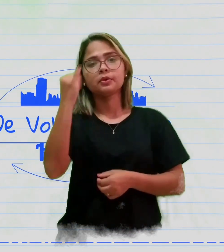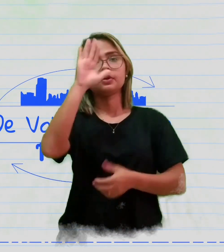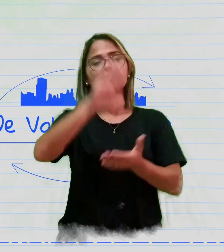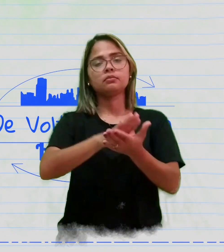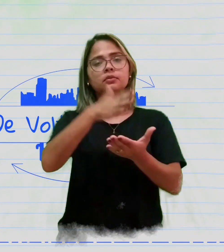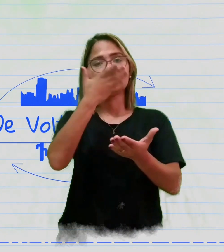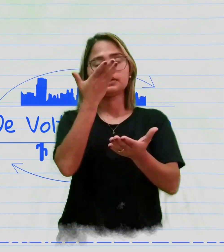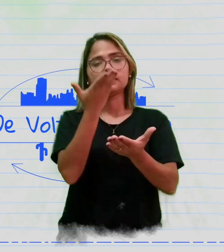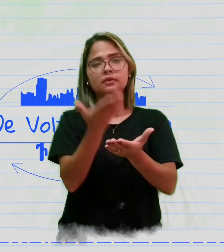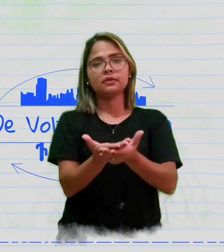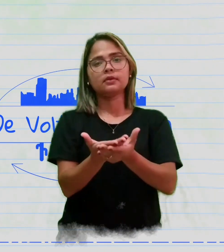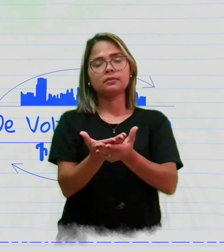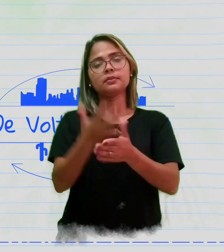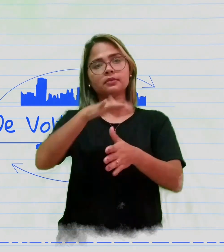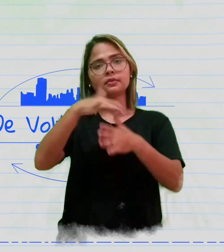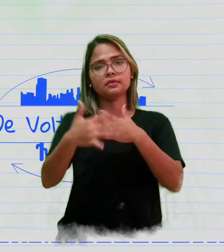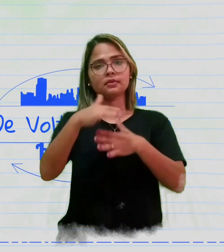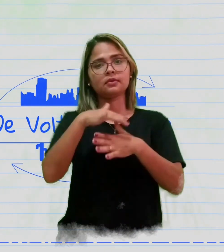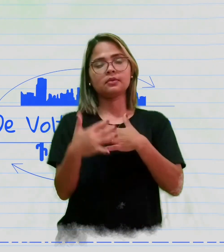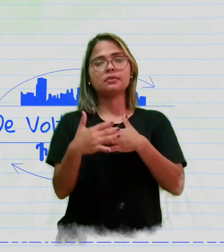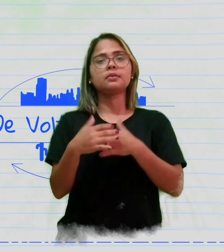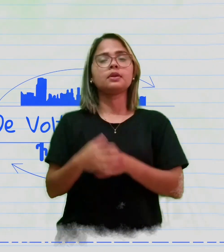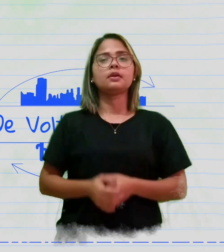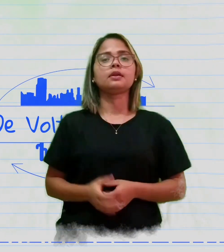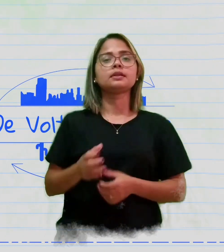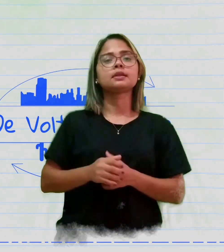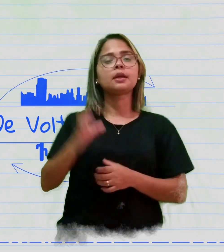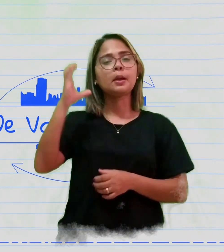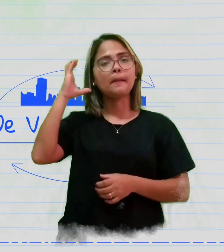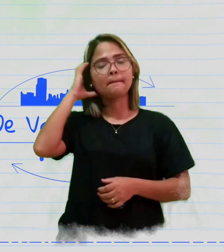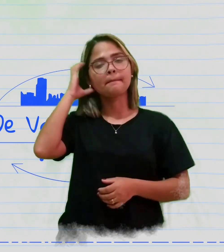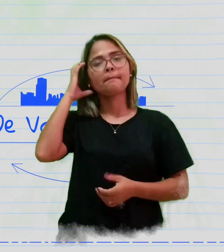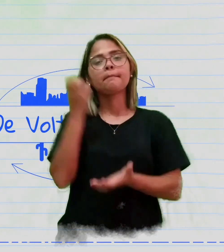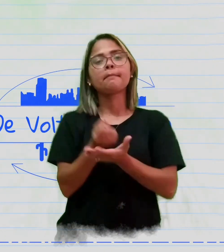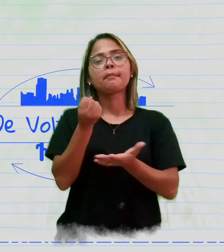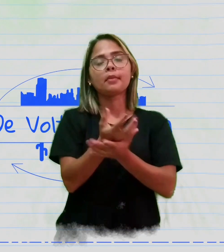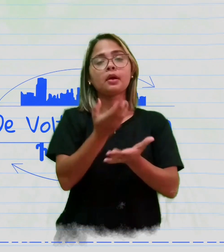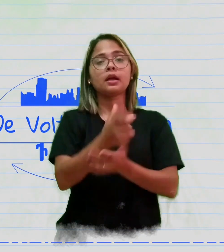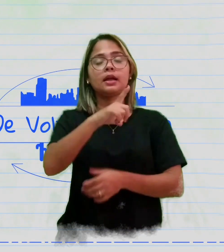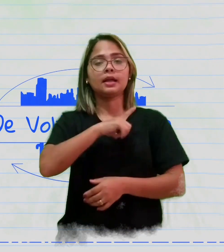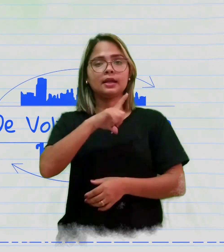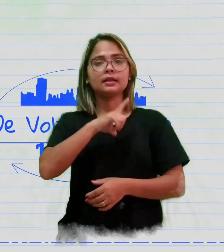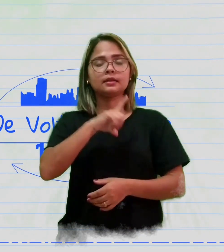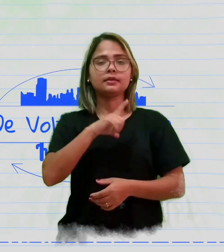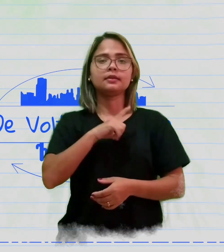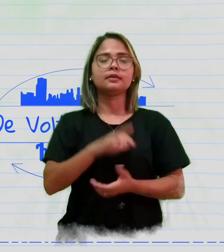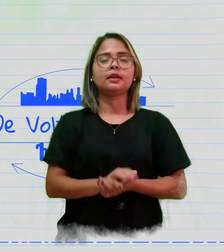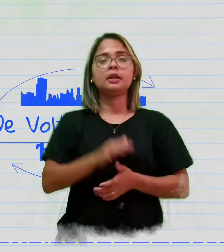vigmia. Sigam também o arroba recli.ameaqui e escutem Volta, que segunda temporada tá chegando por aí. Sigam